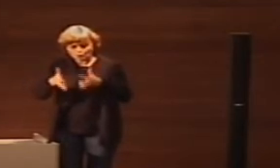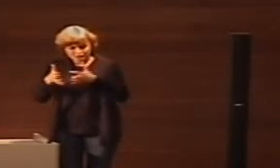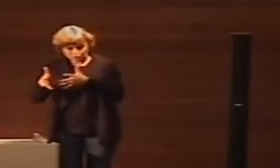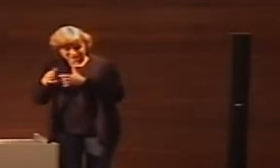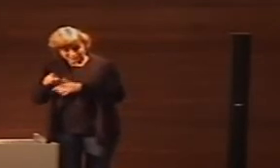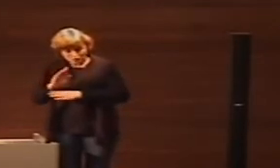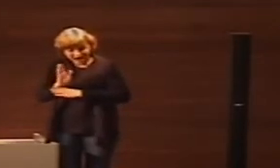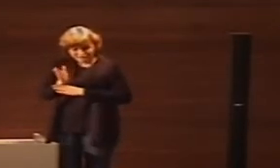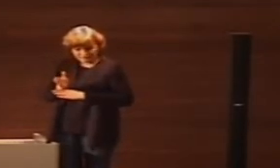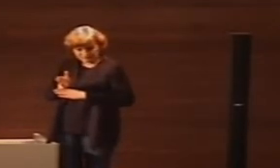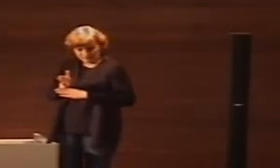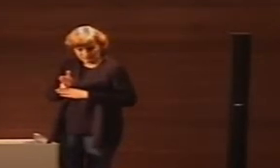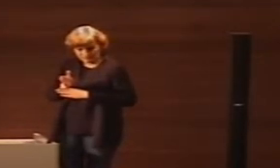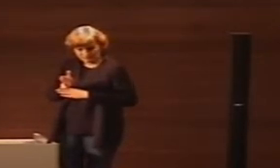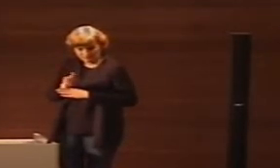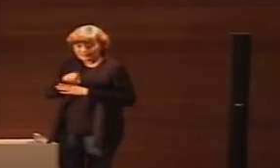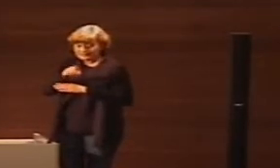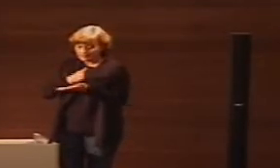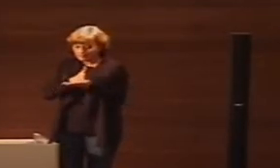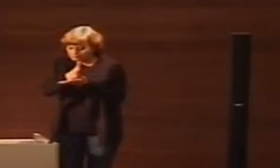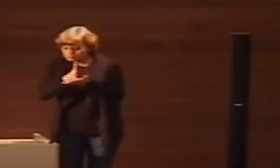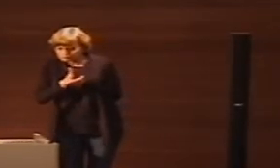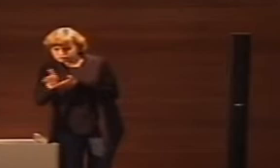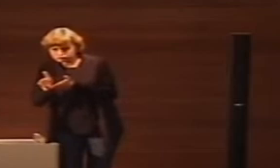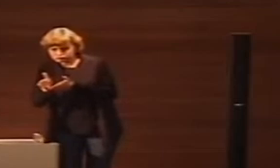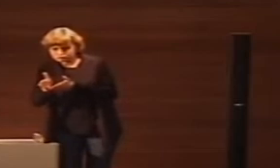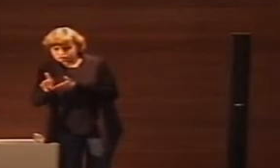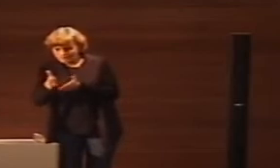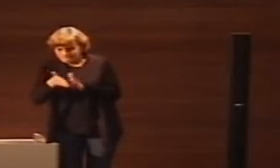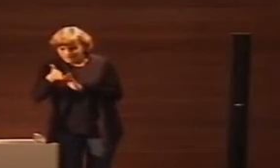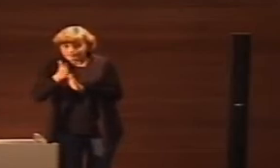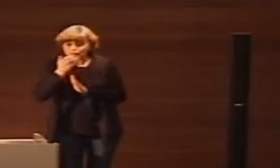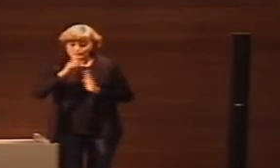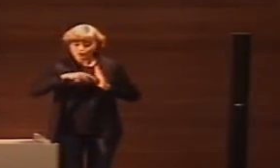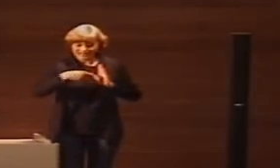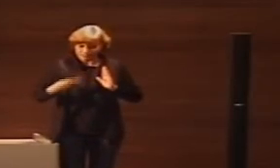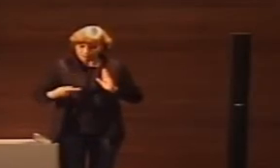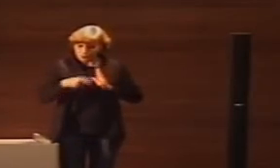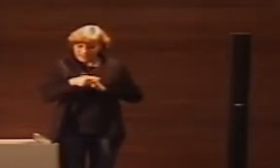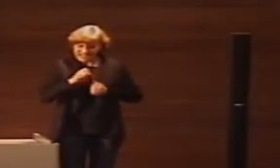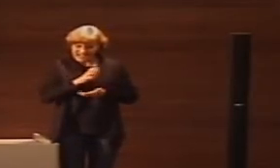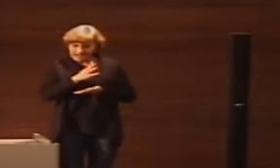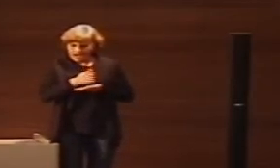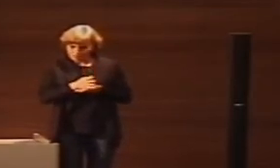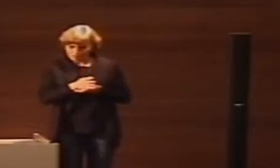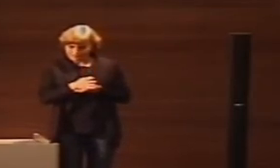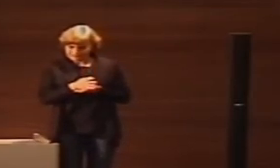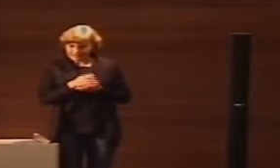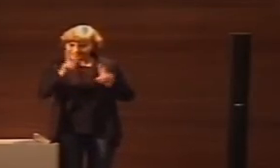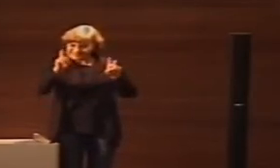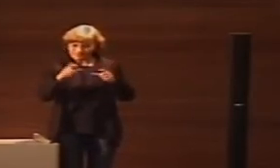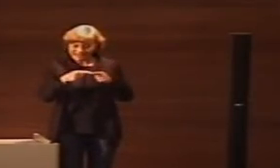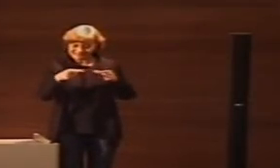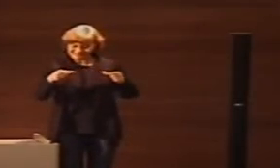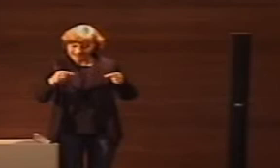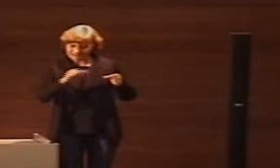funcionen bien. Hay nuevas tendencias, y en estos Euskadi y Gipuzkoa en particular es pionera, en materia de identificación del usuario, que hay